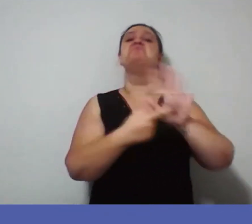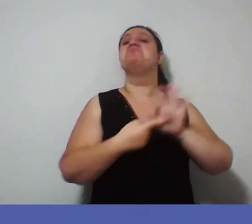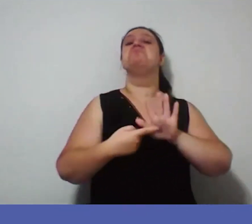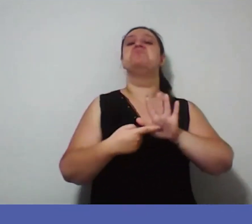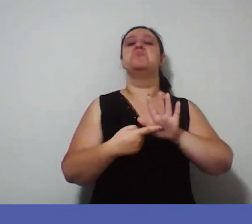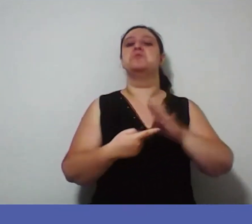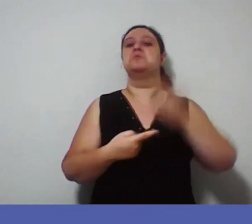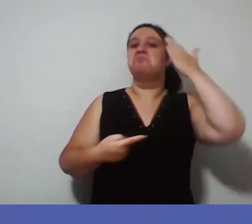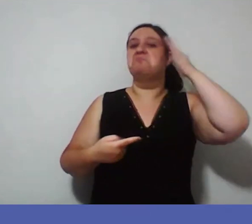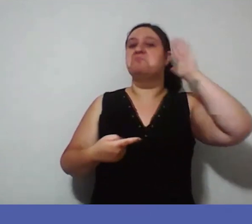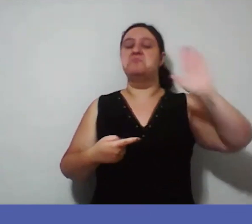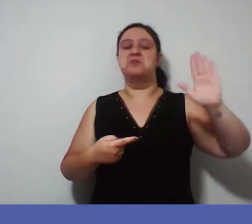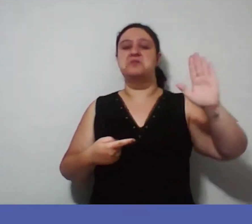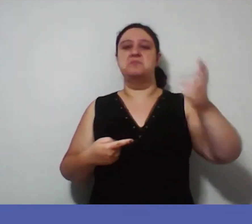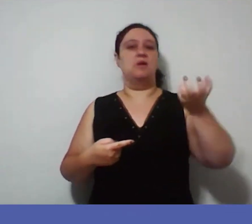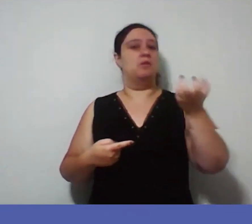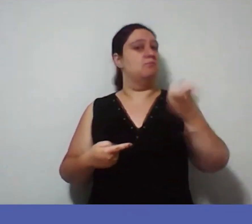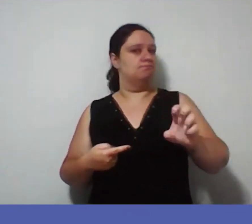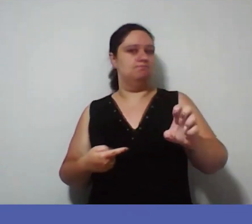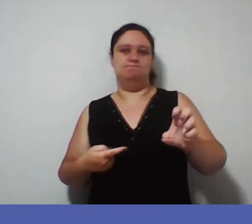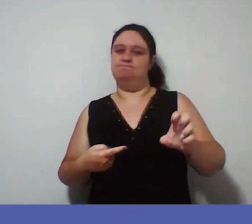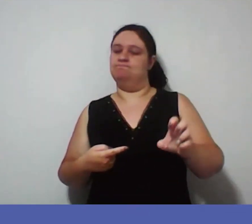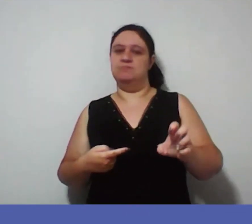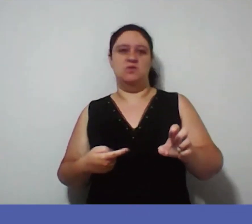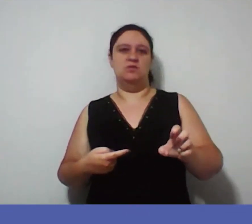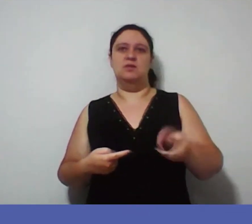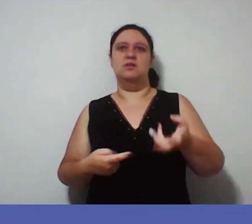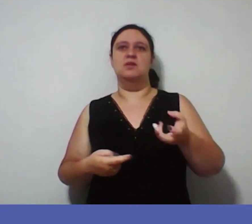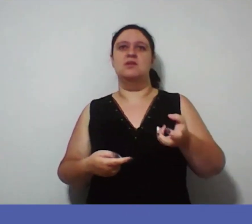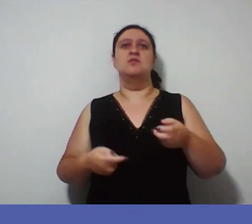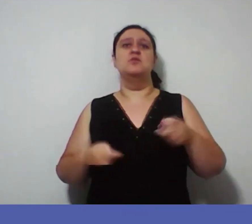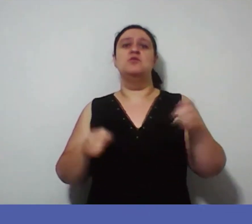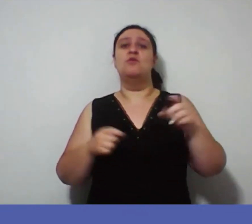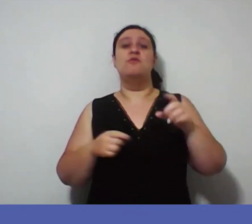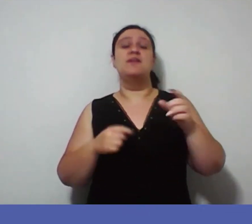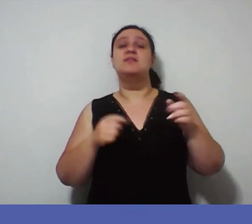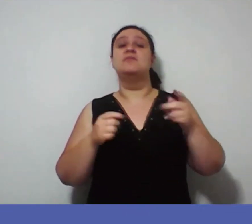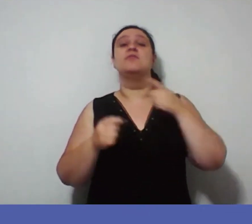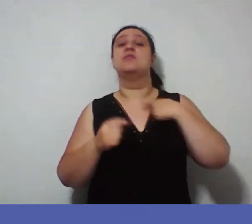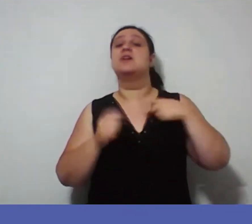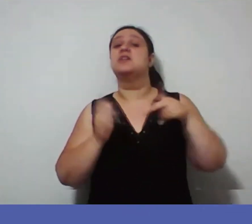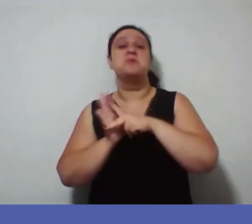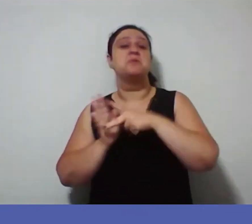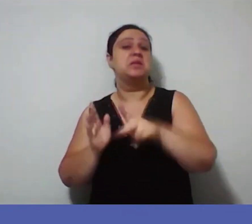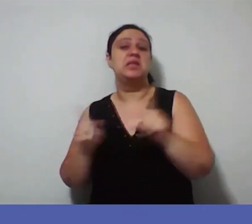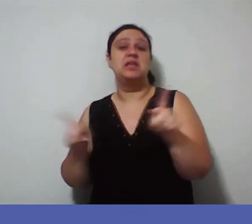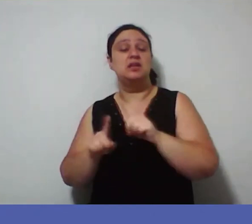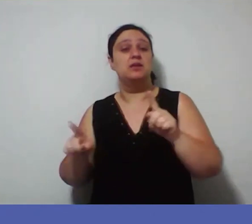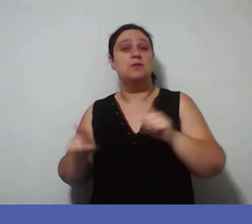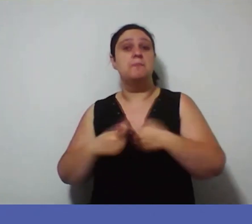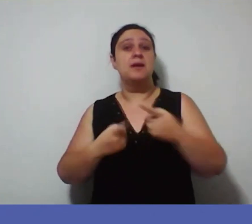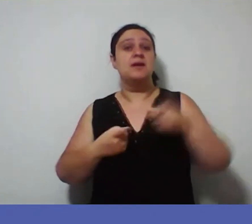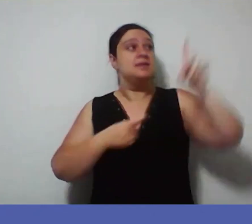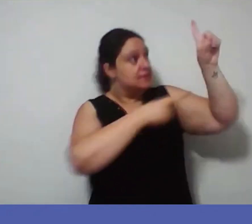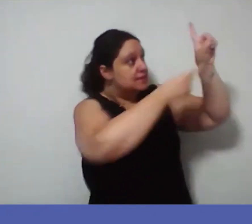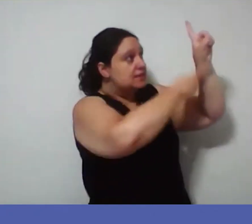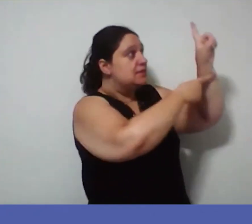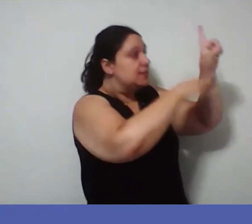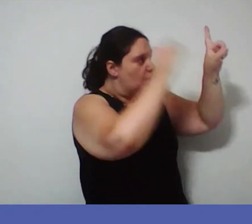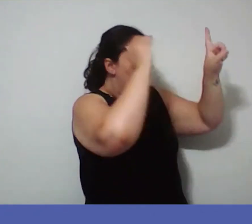sua própria glória. Ele não veio para fazer a sua própria vontade. Ele só fez a vontade do Pai.